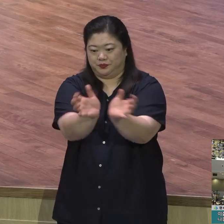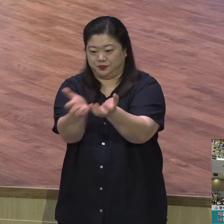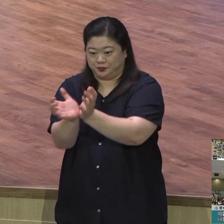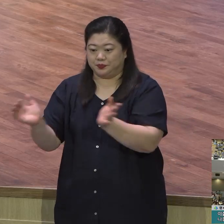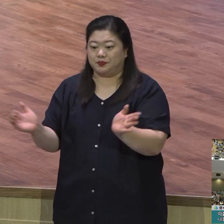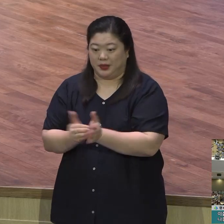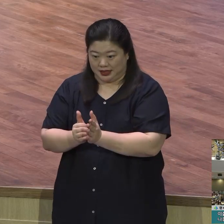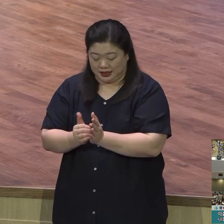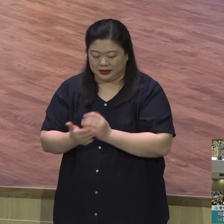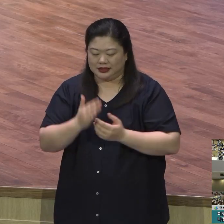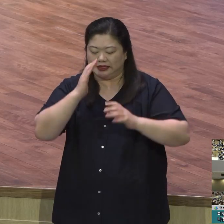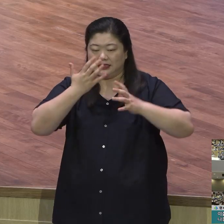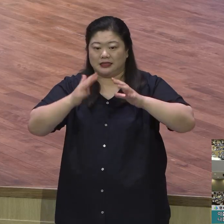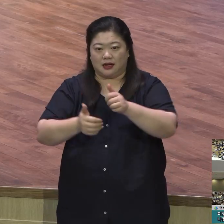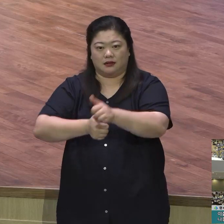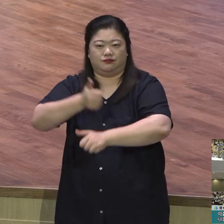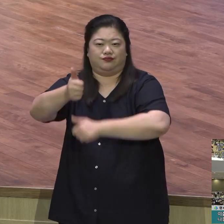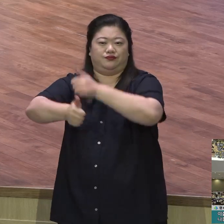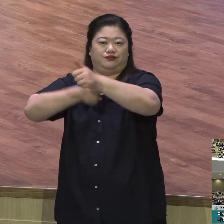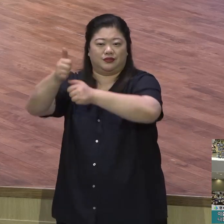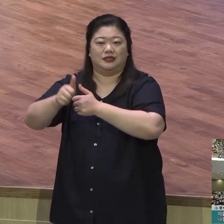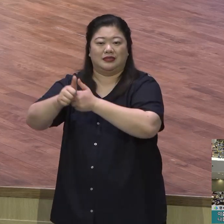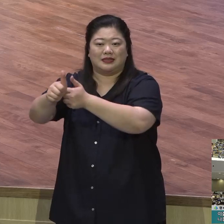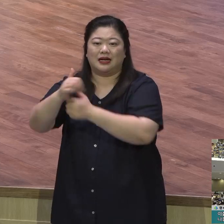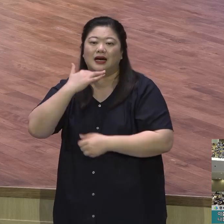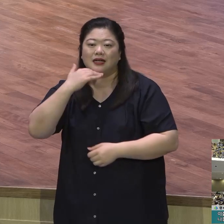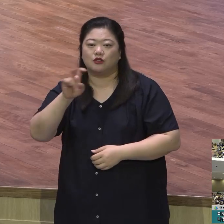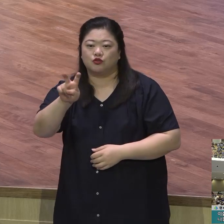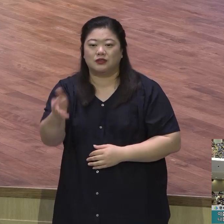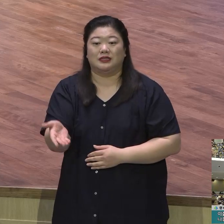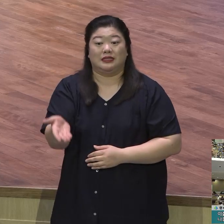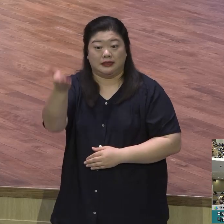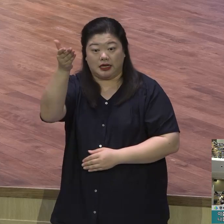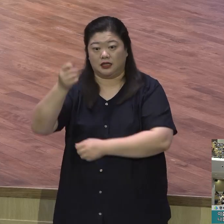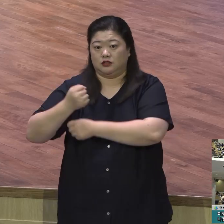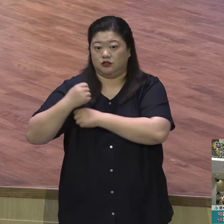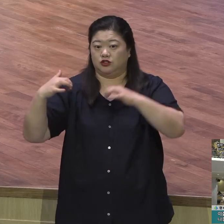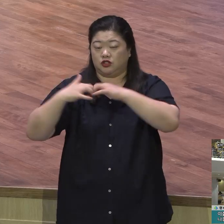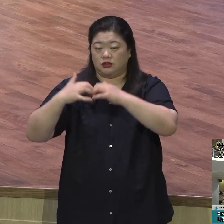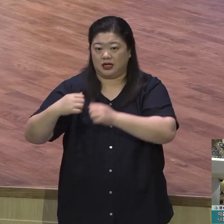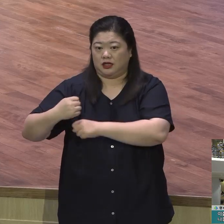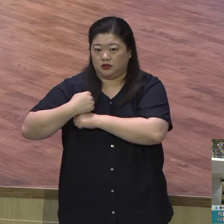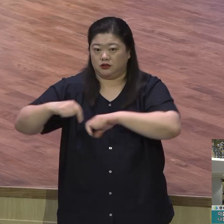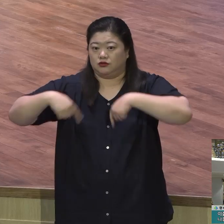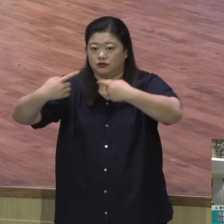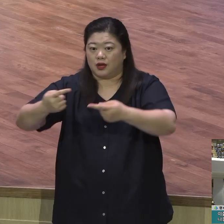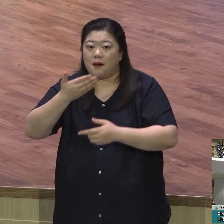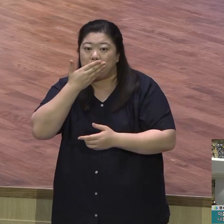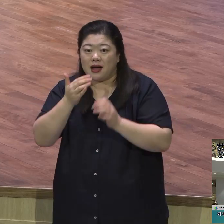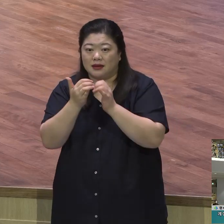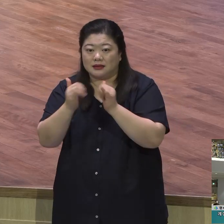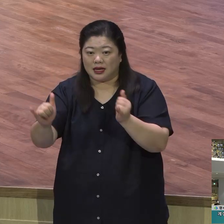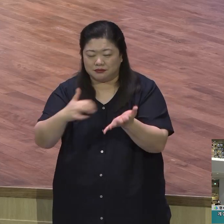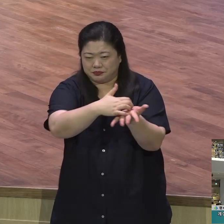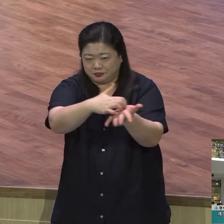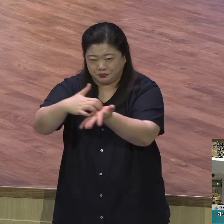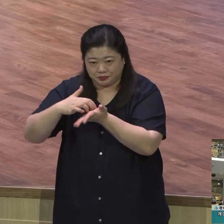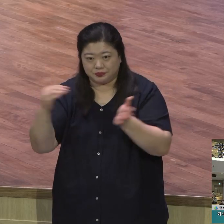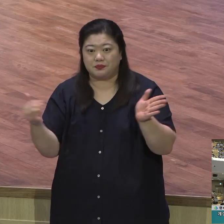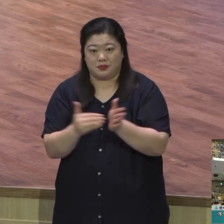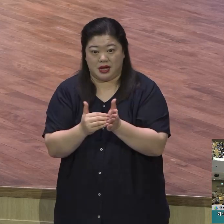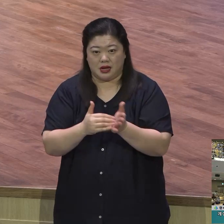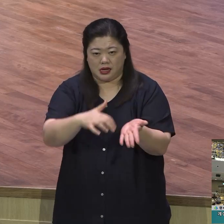자손이 그 조상의 가문을 따라 20세 이상으로 싸움에 나갈 만한 이스라엘 자손이 다 개수되었으니